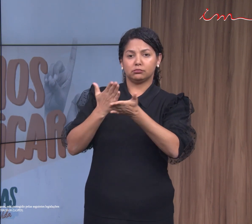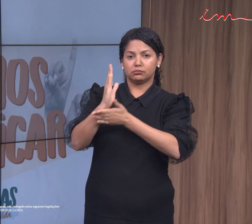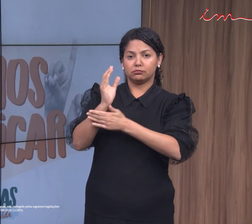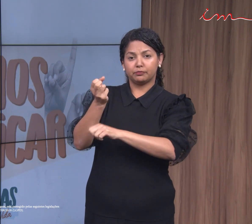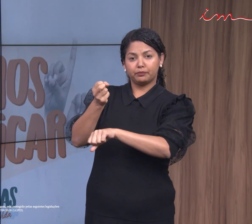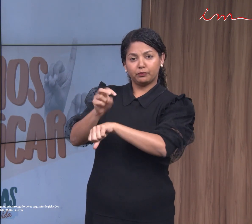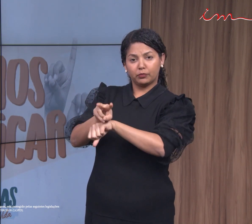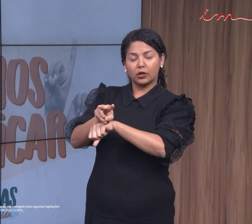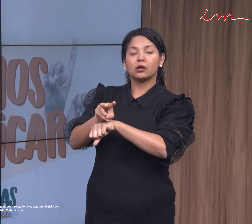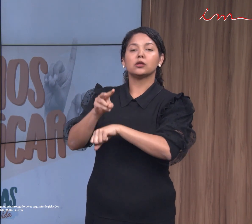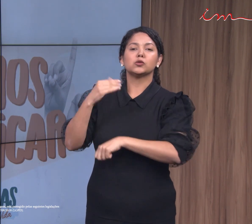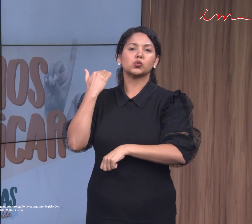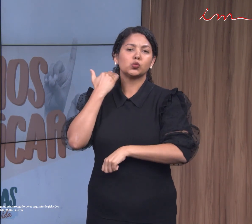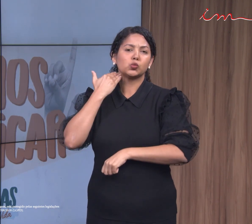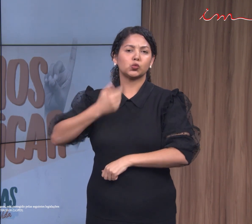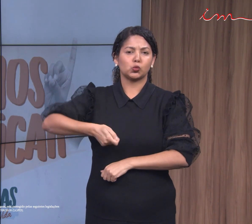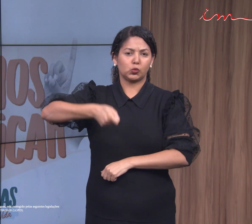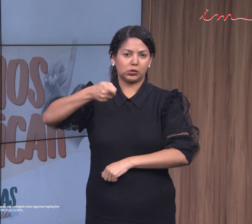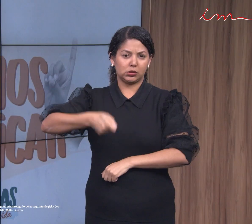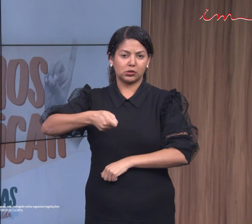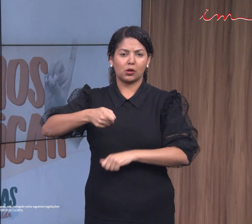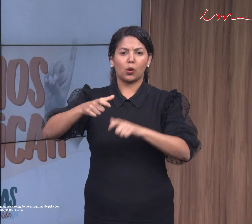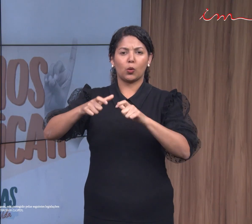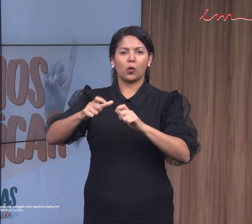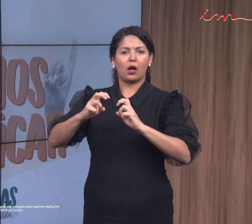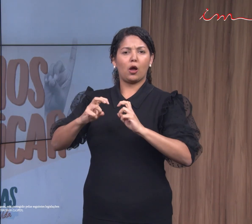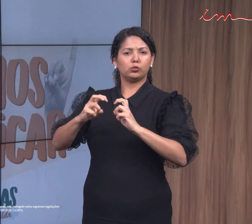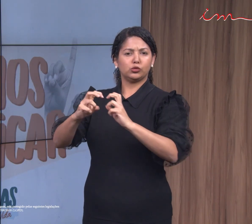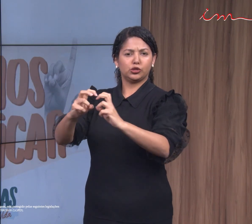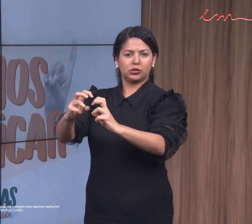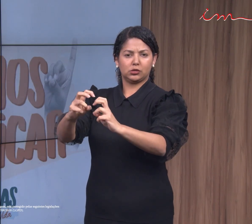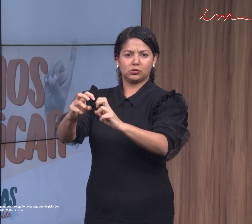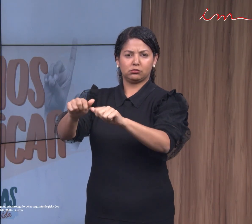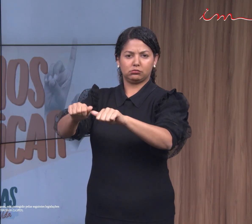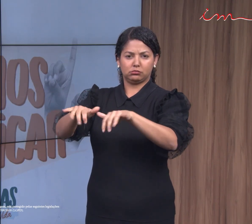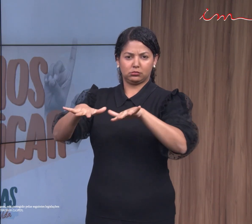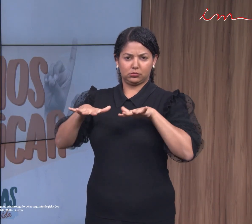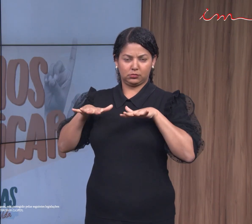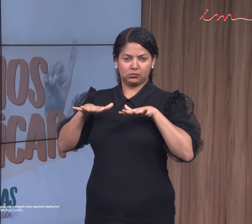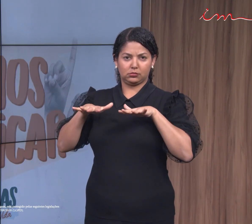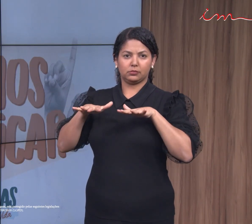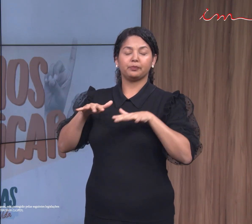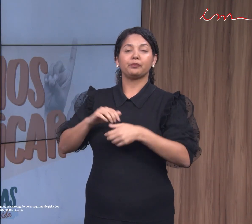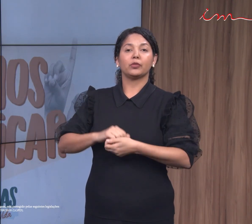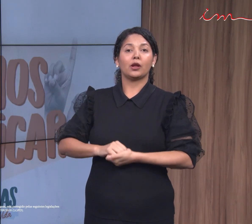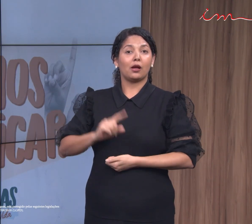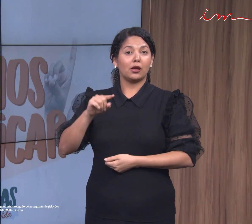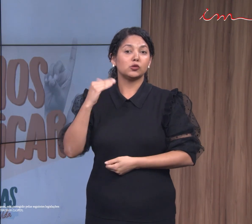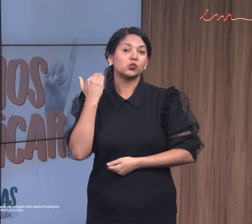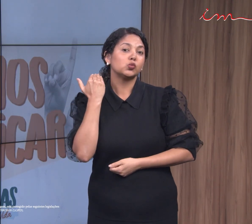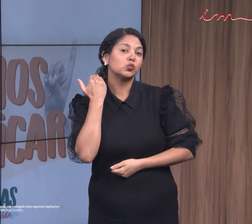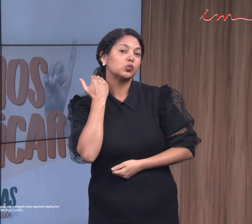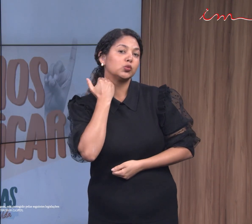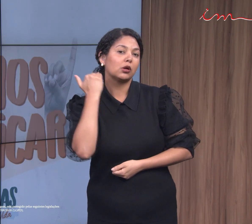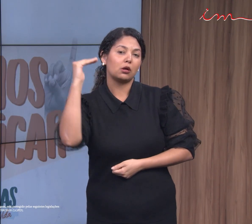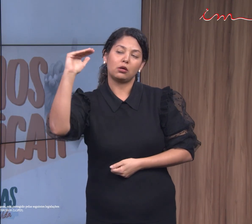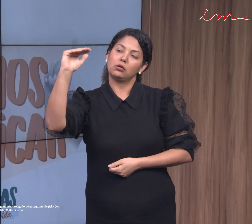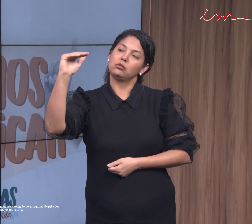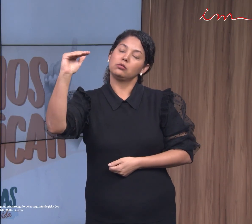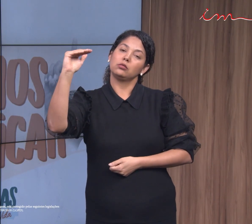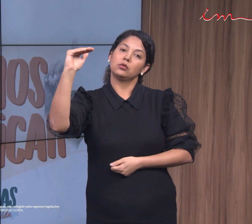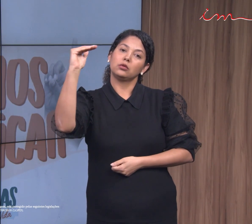direito, trabalho na área da justiça, então sou um juiz ali de processos, de audiências, tudo mais.